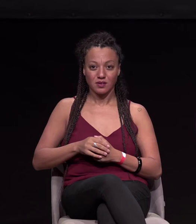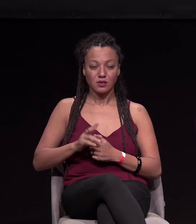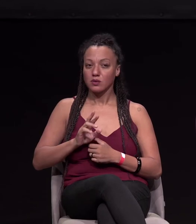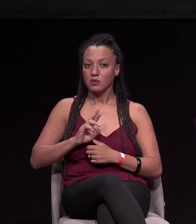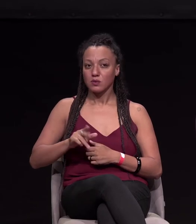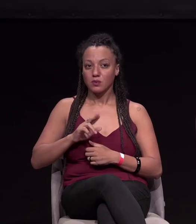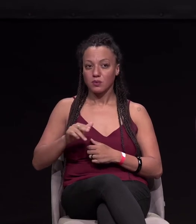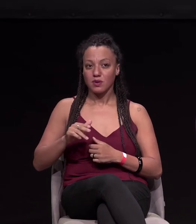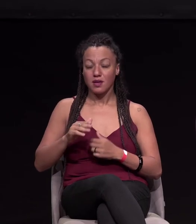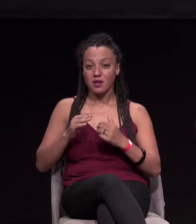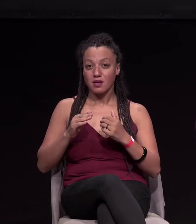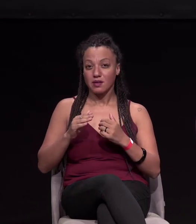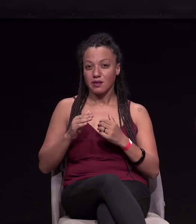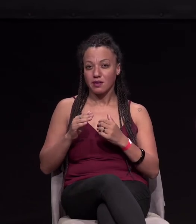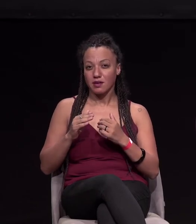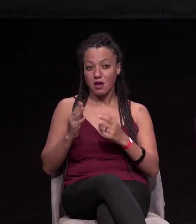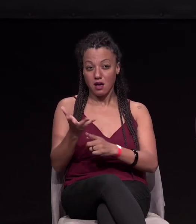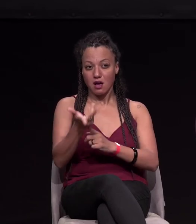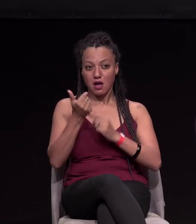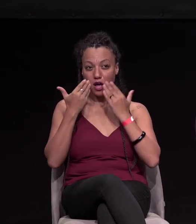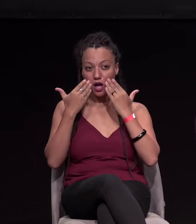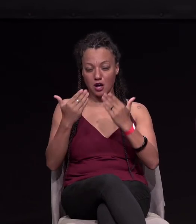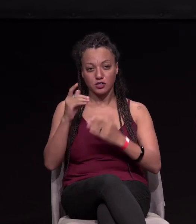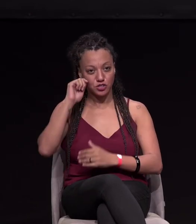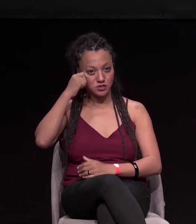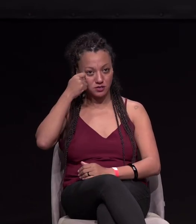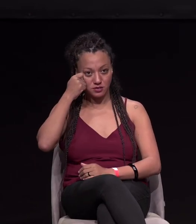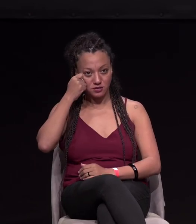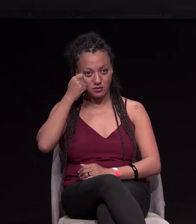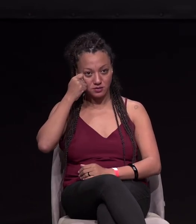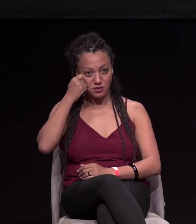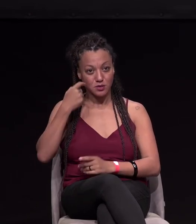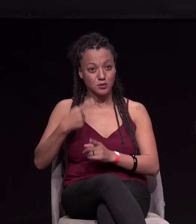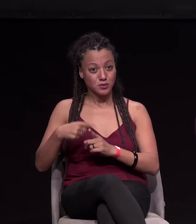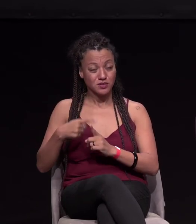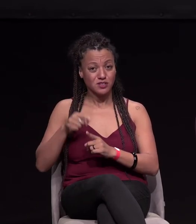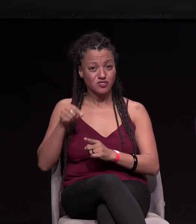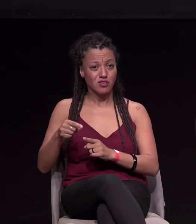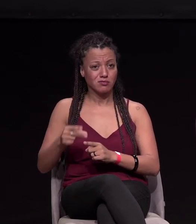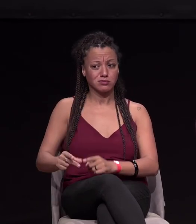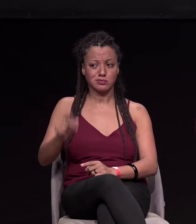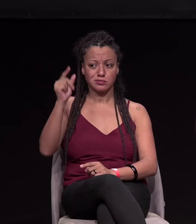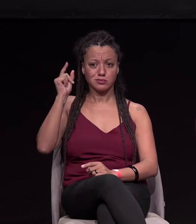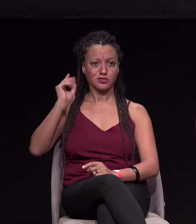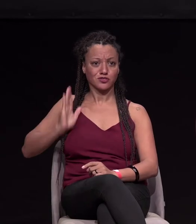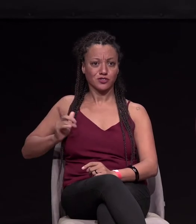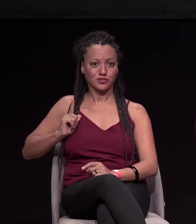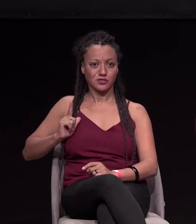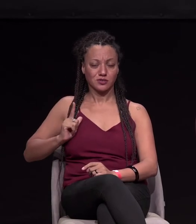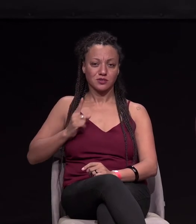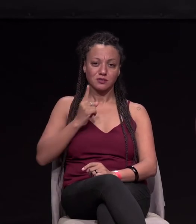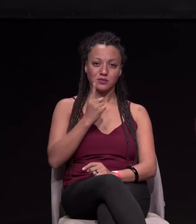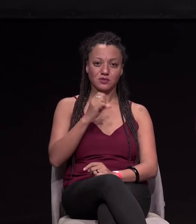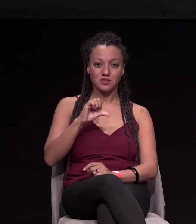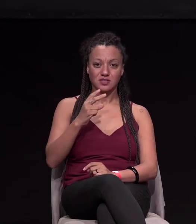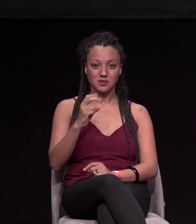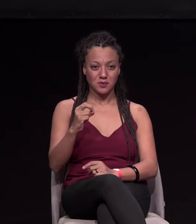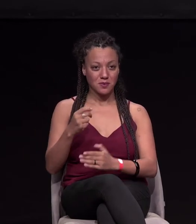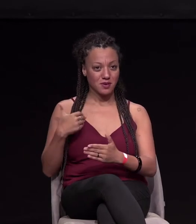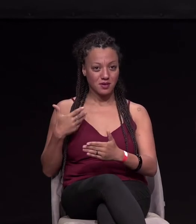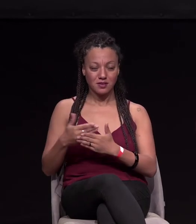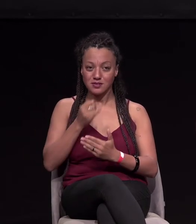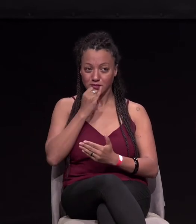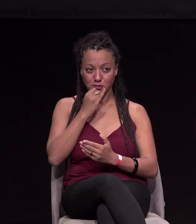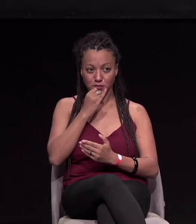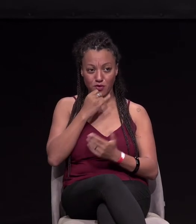mas do artista negro é posterior é porque até é a década de 50 era proibido você tocou